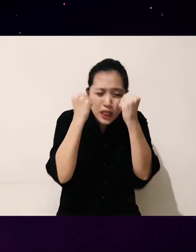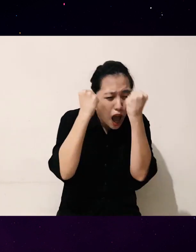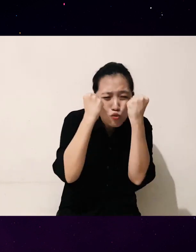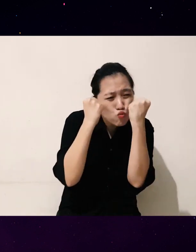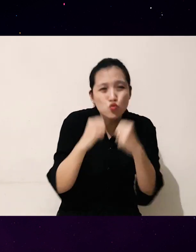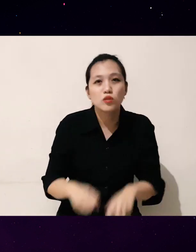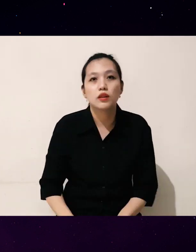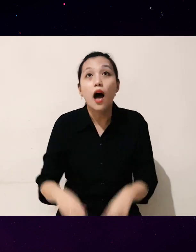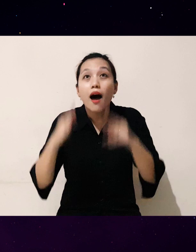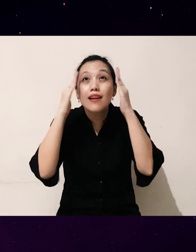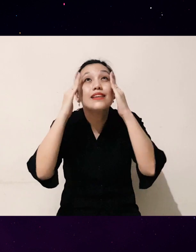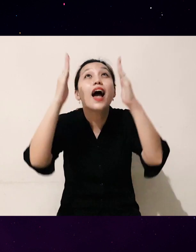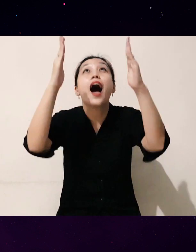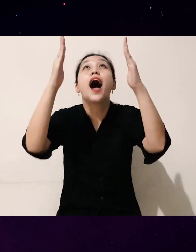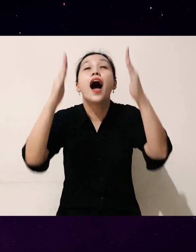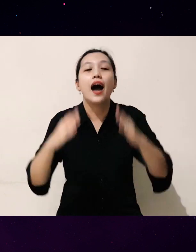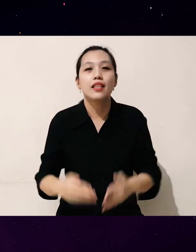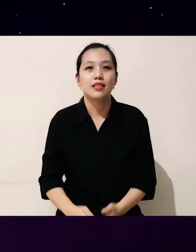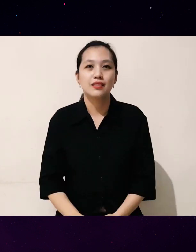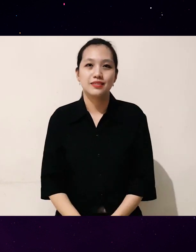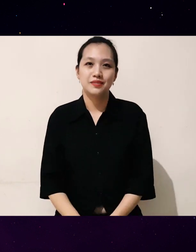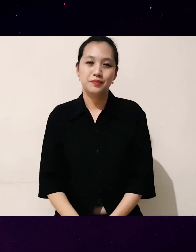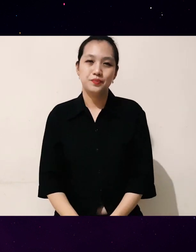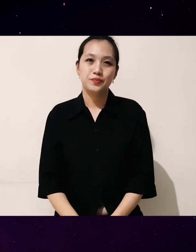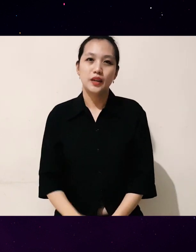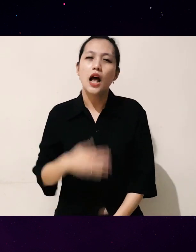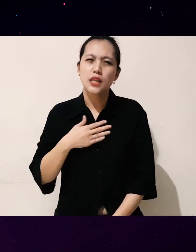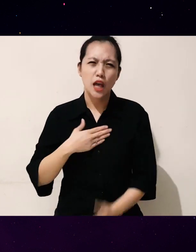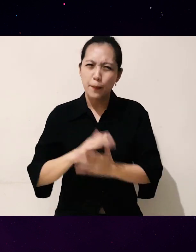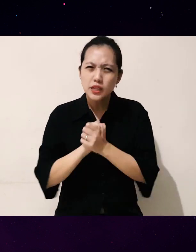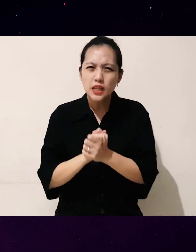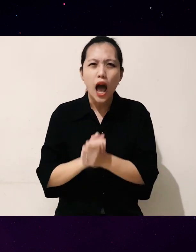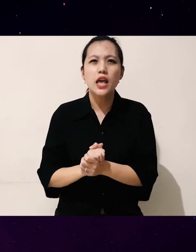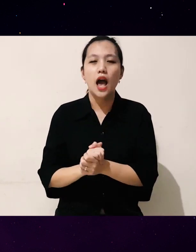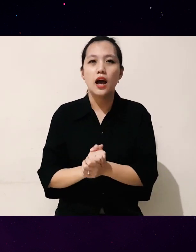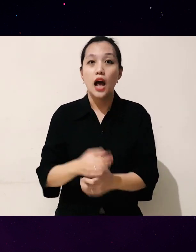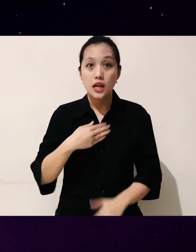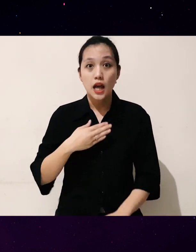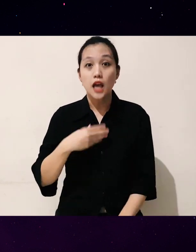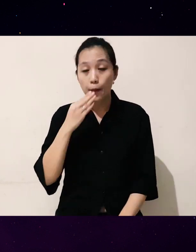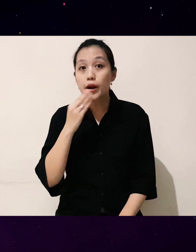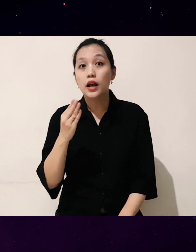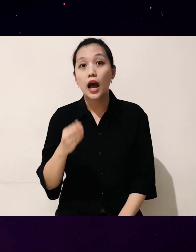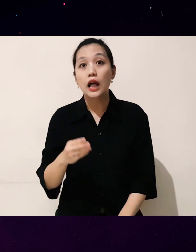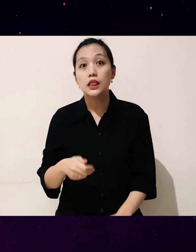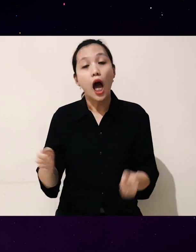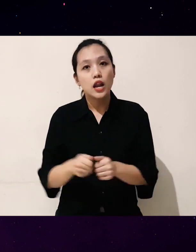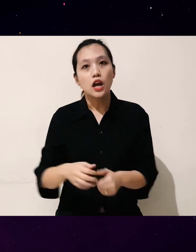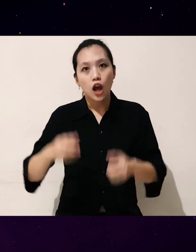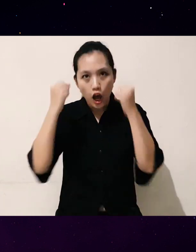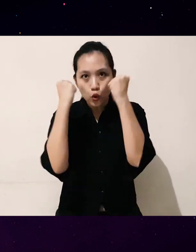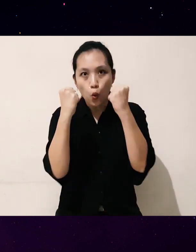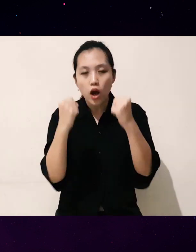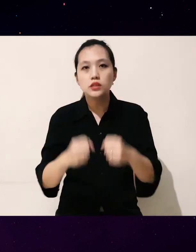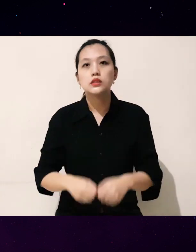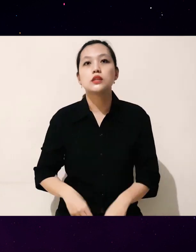engkau, kuatkanlah hati dan janganlah takut. Lihatlah, saya percaya saat saya